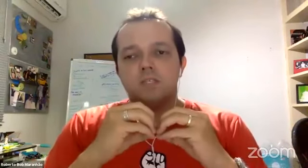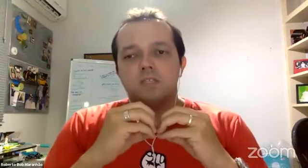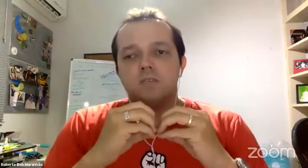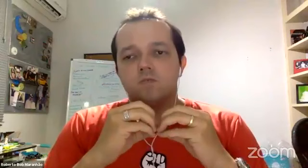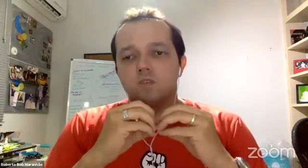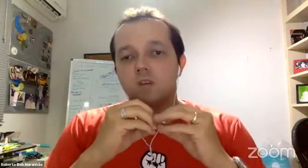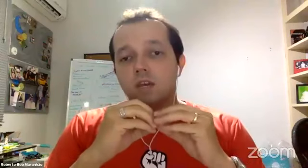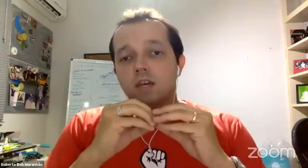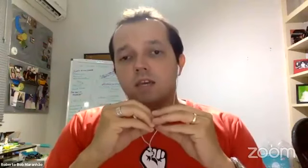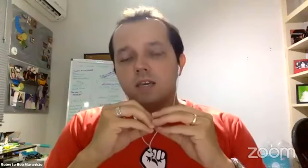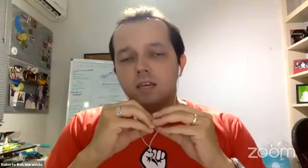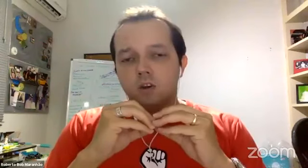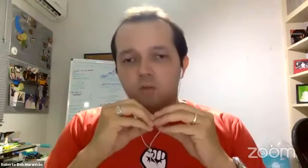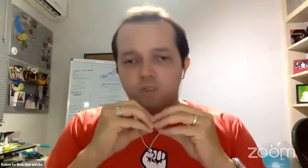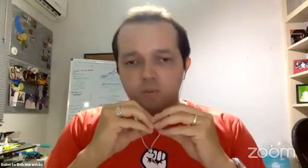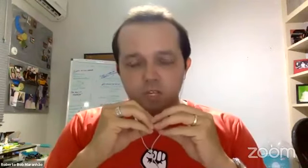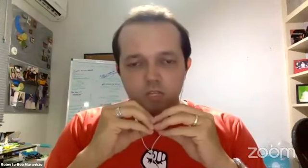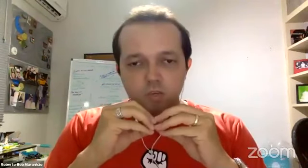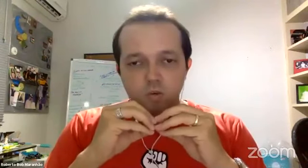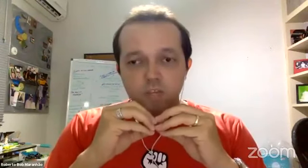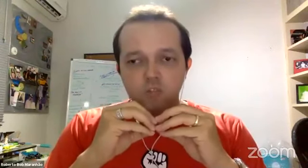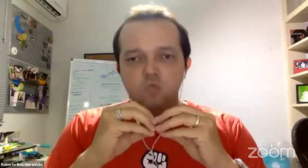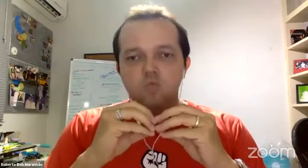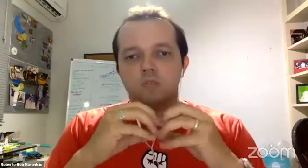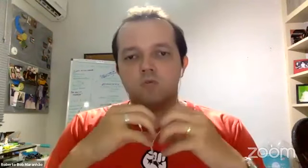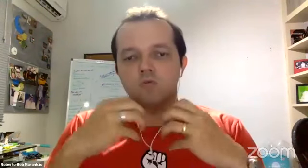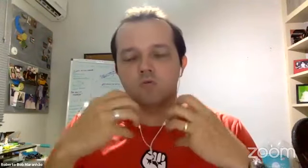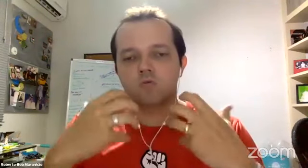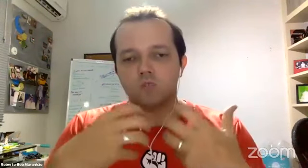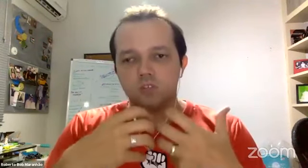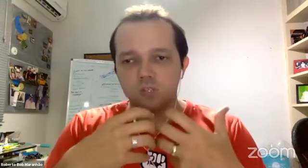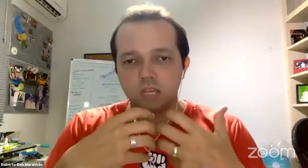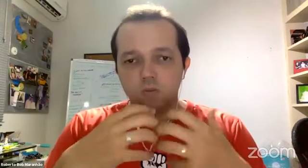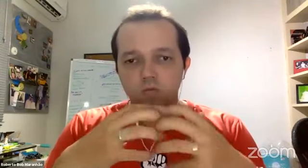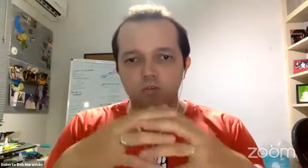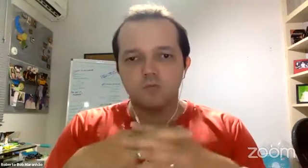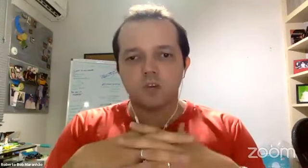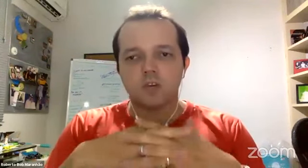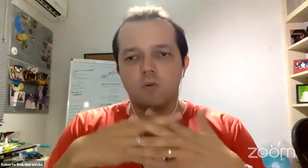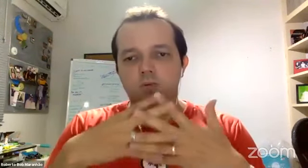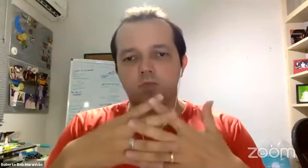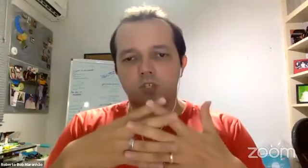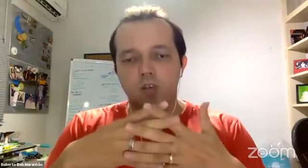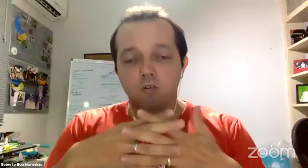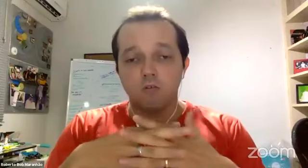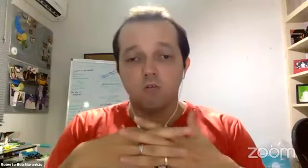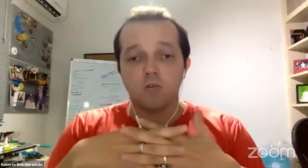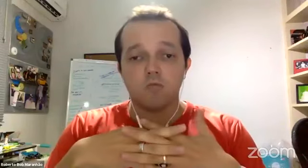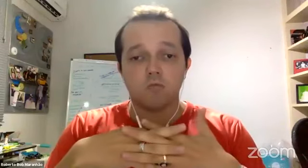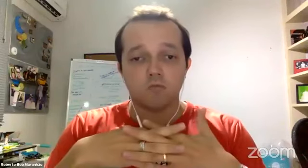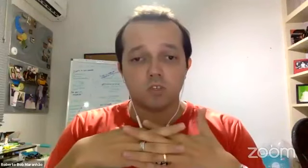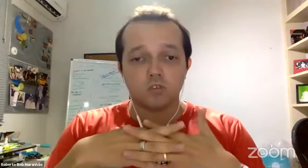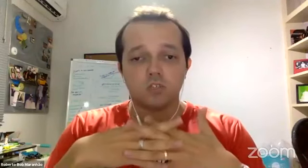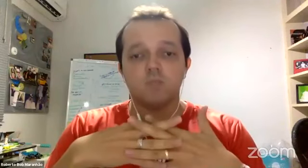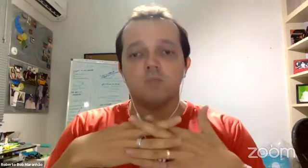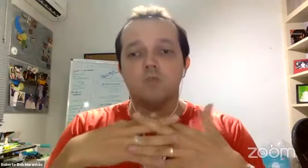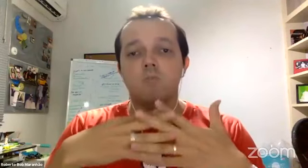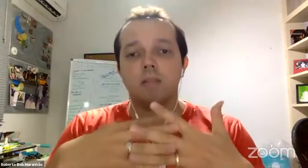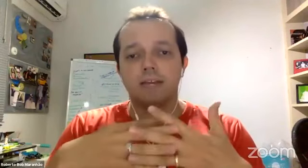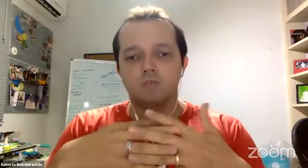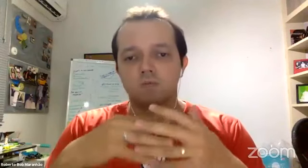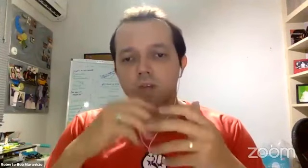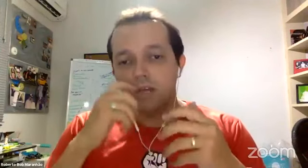mais específicos, que, obviamente, eles não resumem todo o contexto de saúde, porque, como a própria Esté colocou, é um contexto